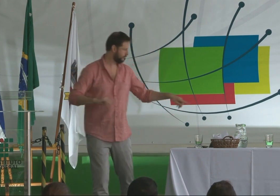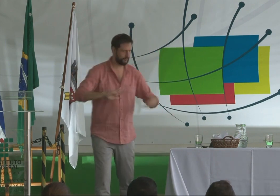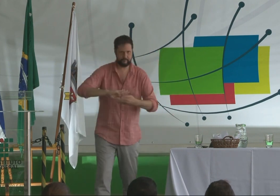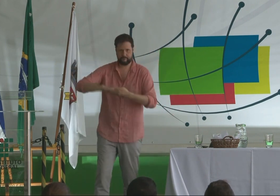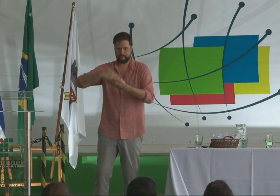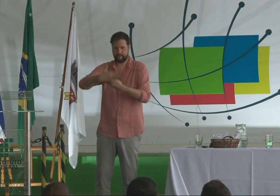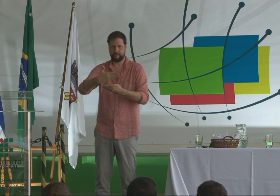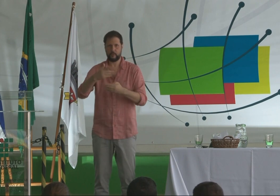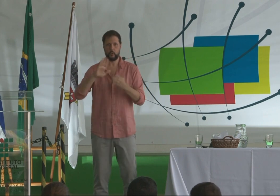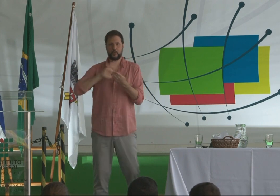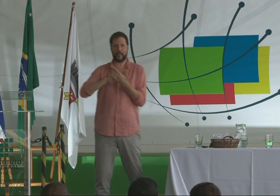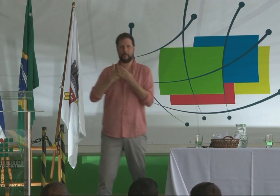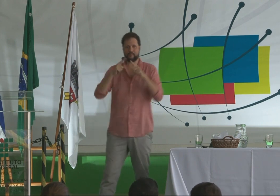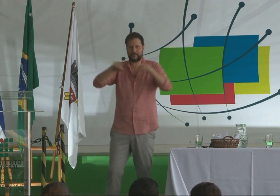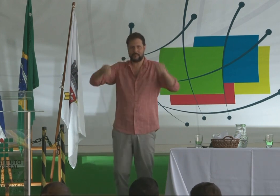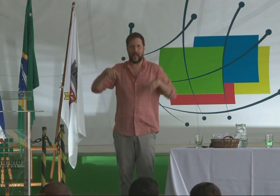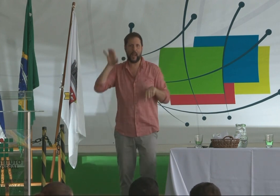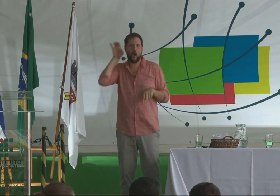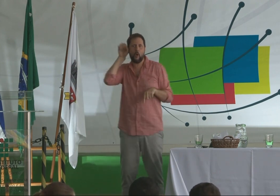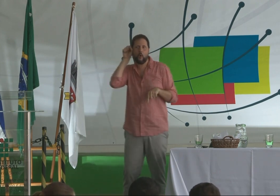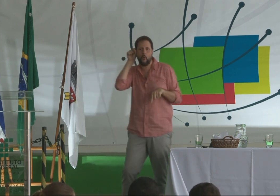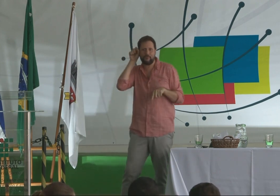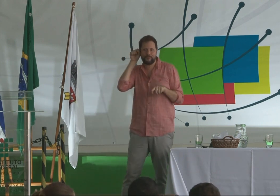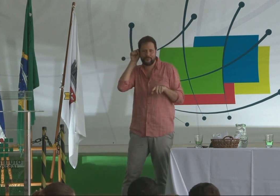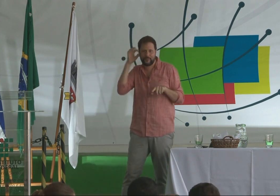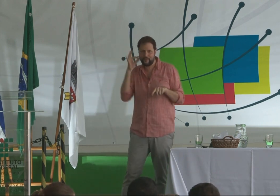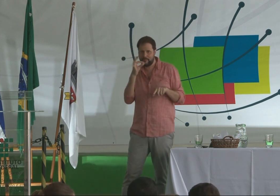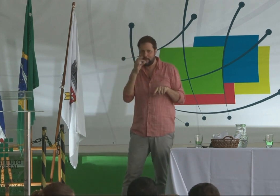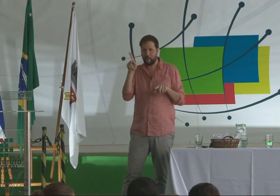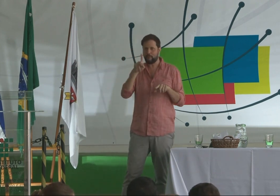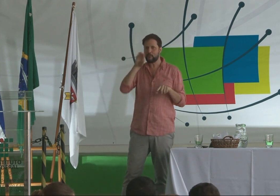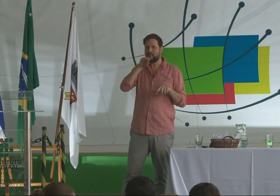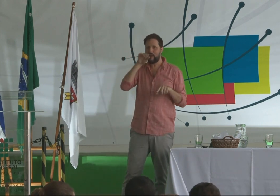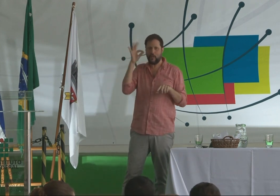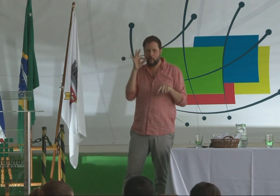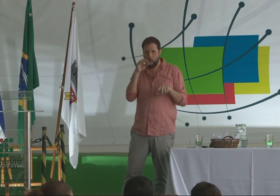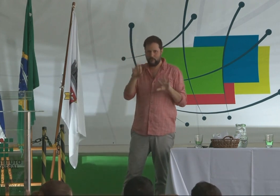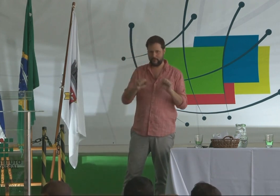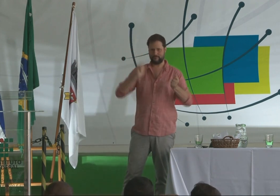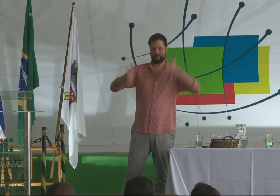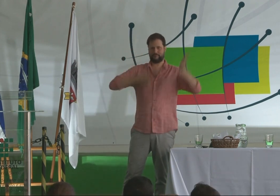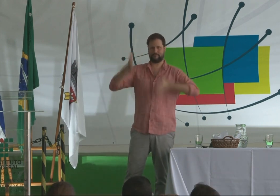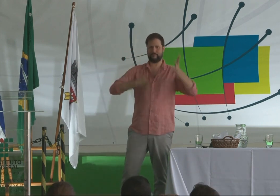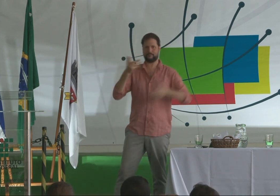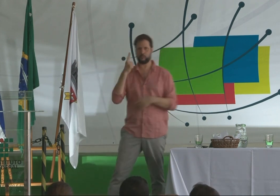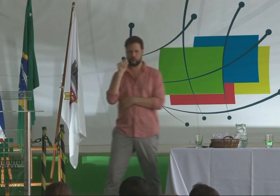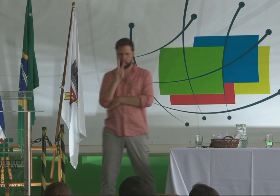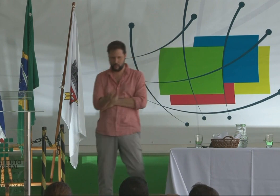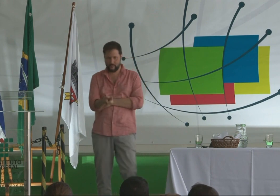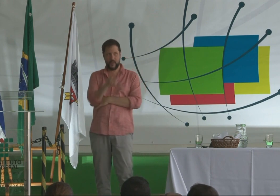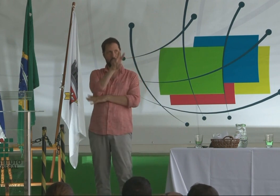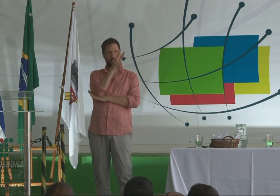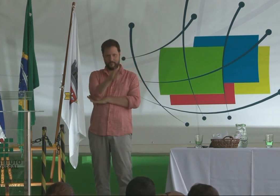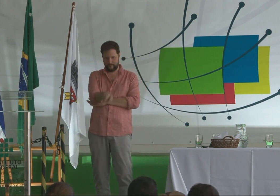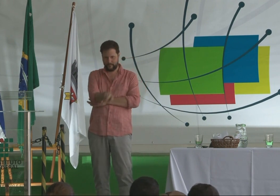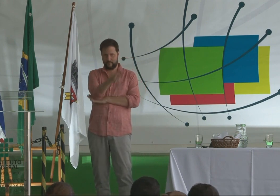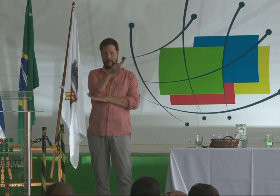acompanha por uma tela a tradução, por uma cabine, por exemplo, de ouvinte, que faz a tradução, tanto em língua de sinais, quanto em versão de voz,